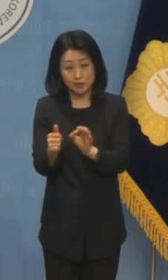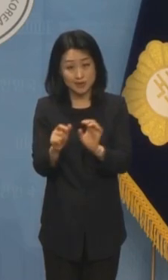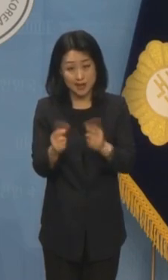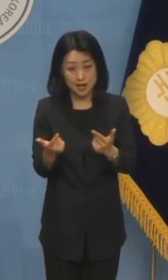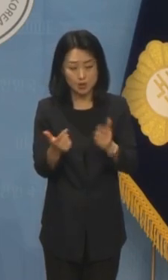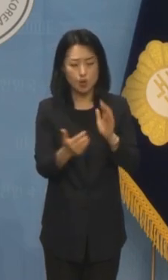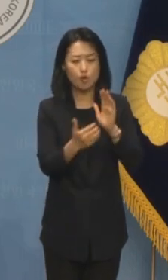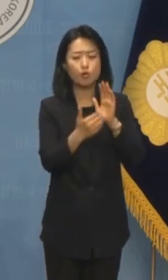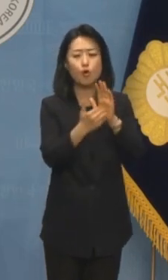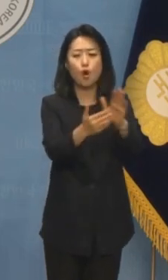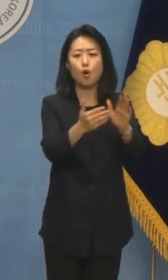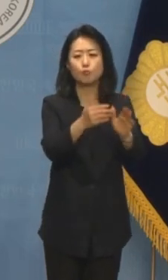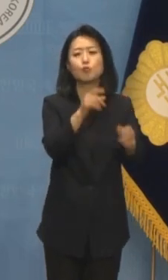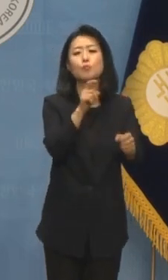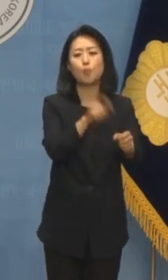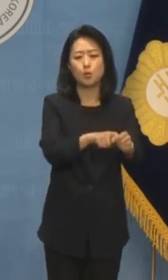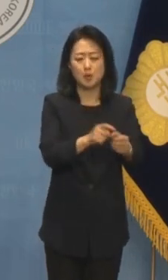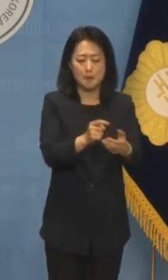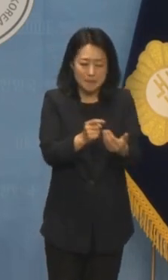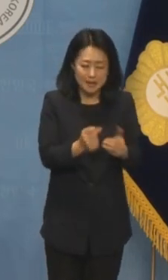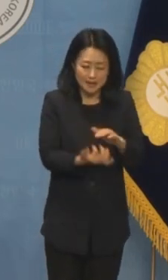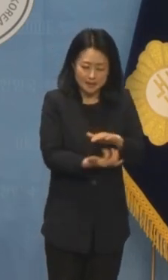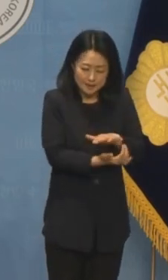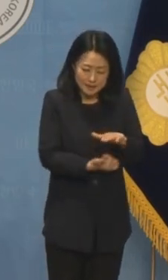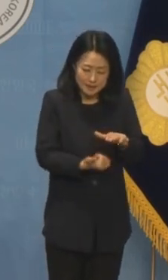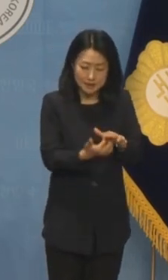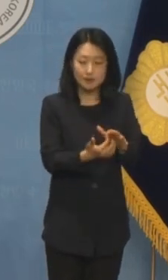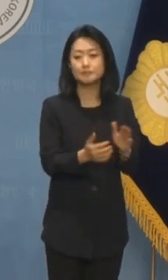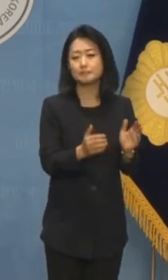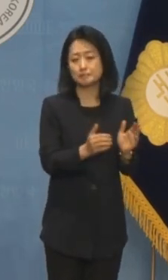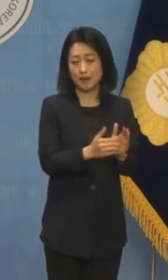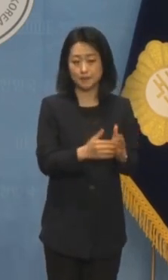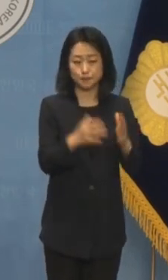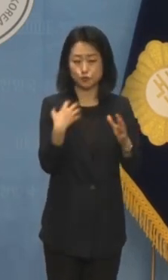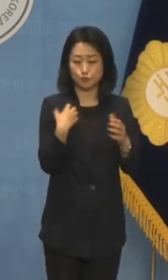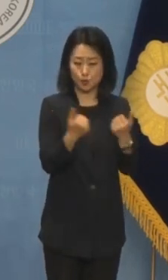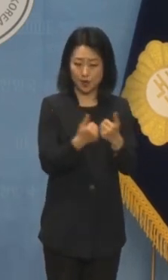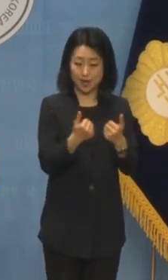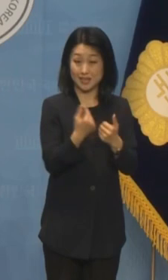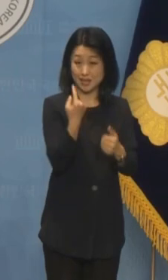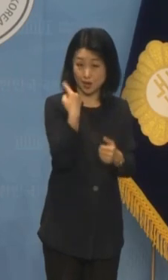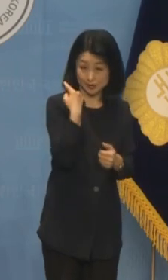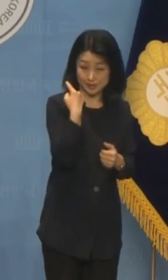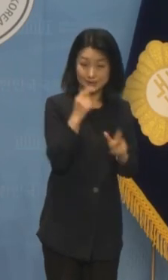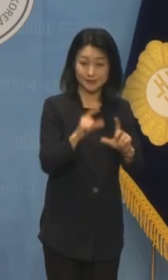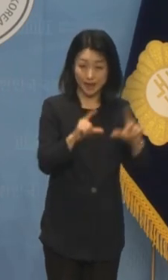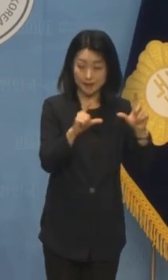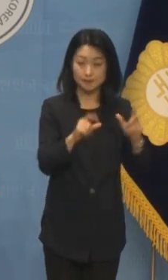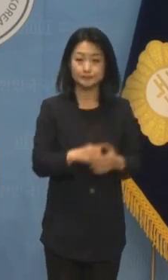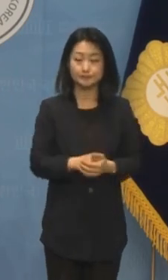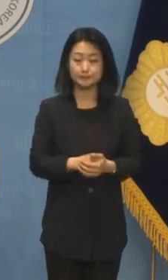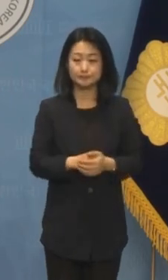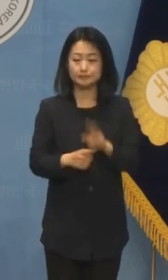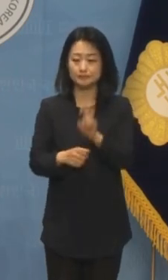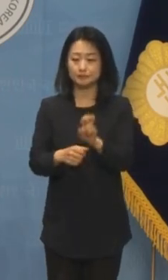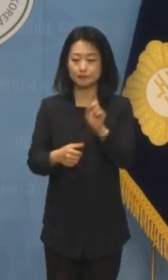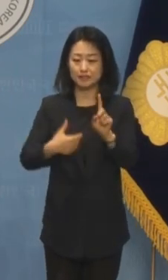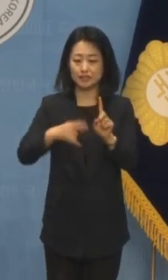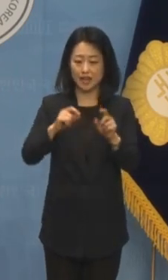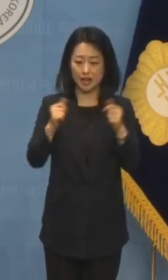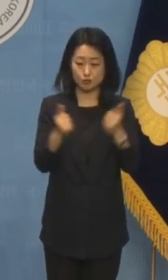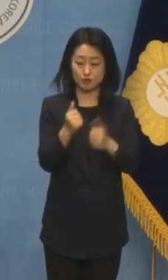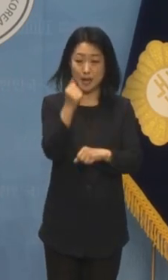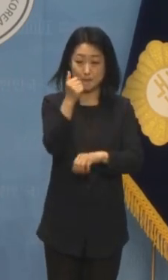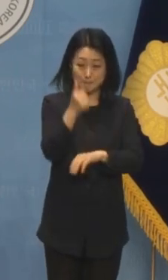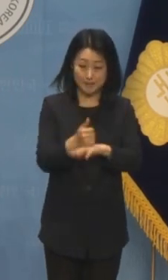거부권 행사가 목적입니다. 정례 국무회의가 어제 있었는데 굳이 21대 국회 마지막